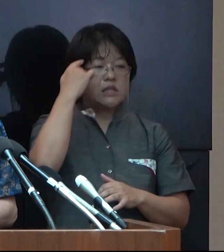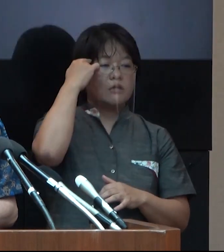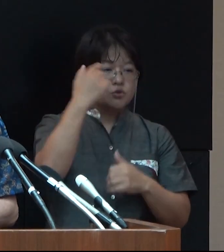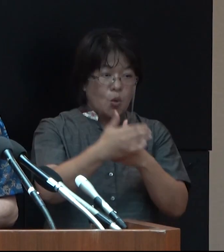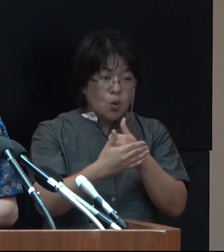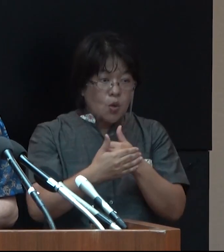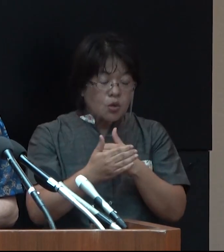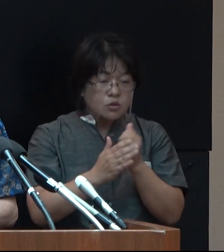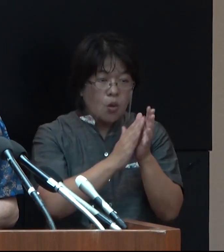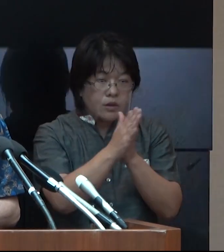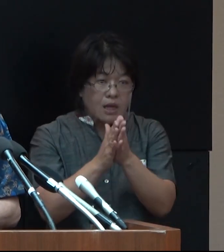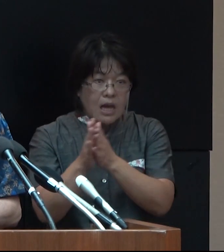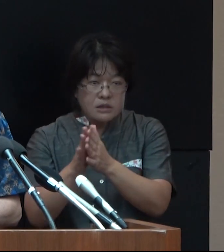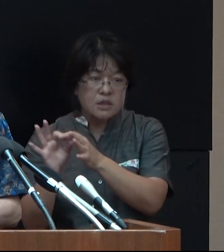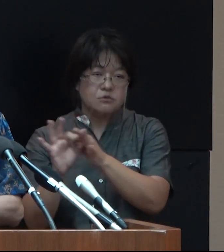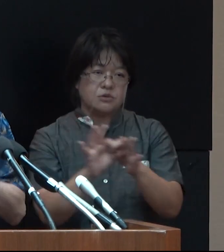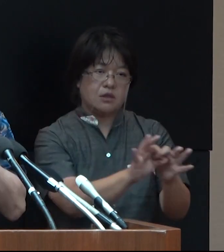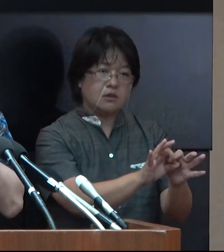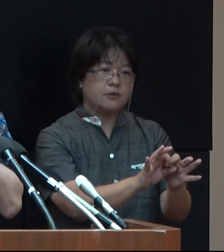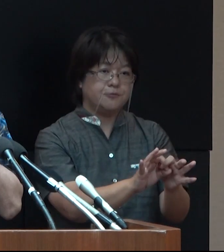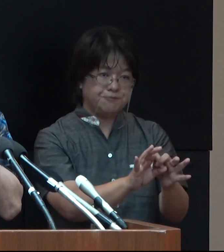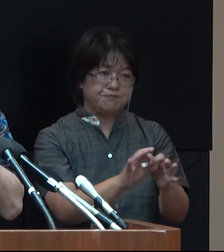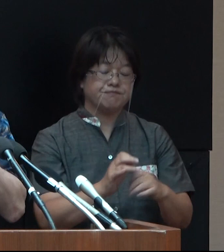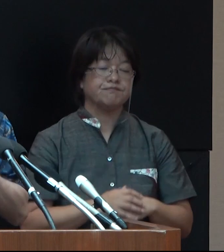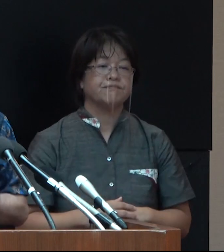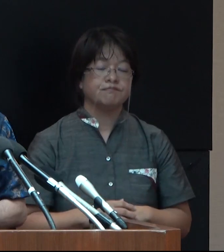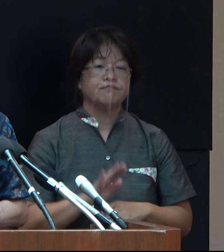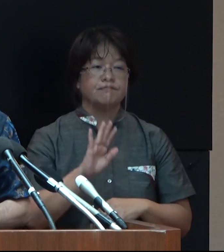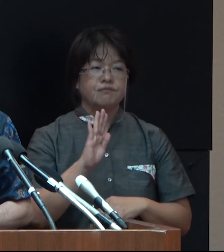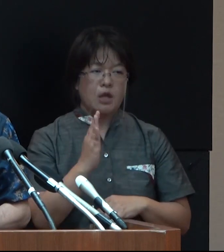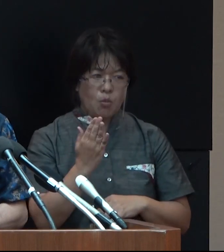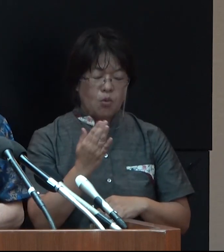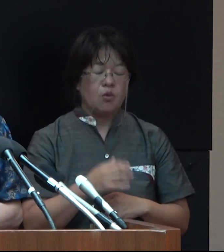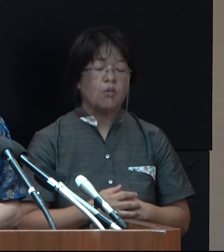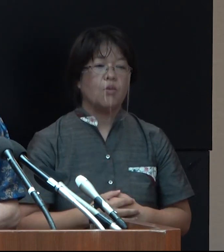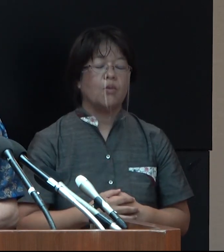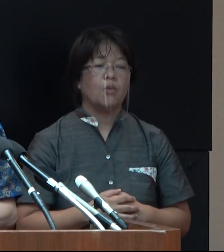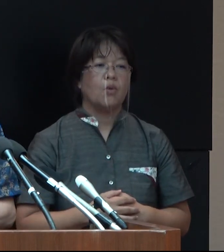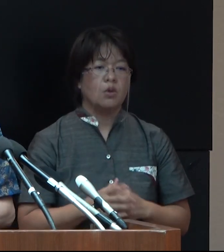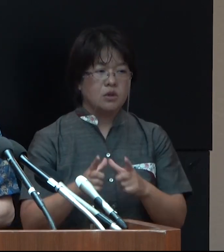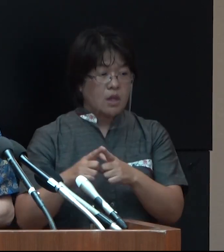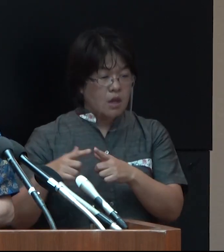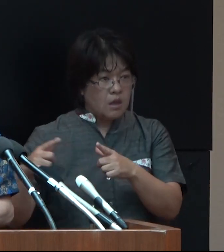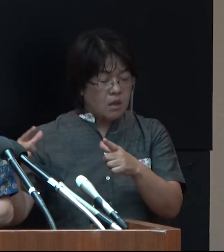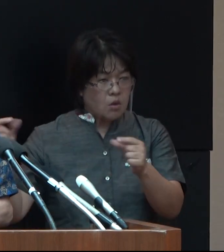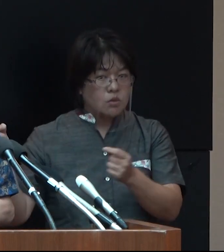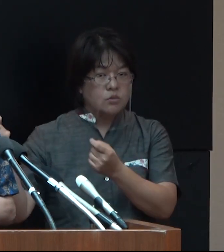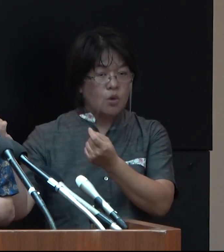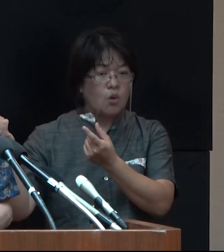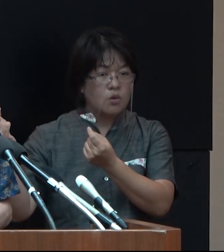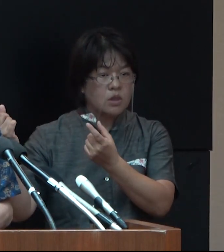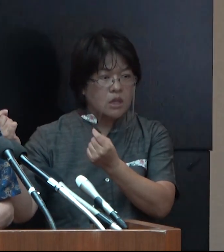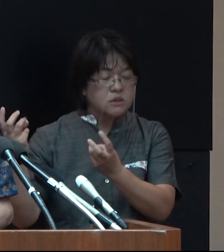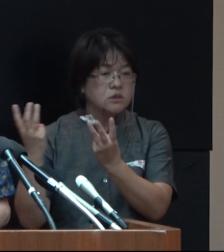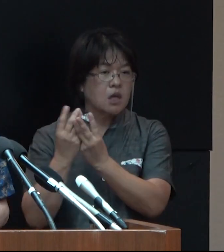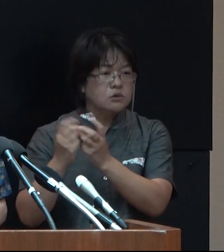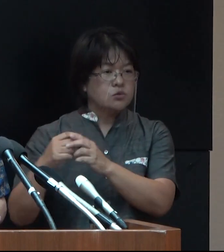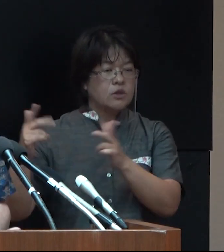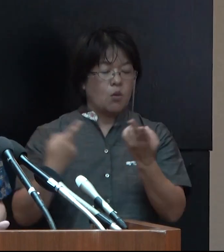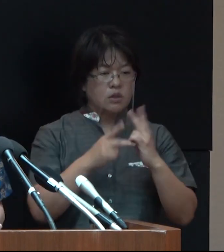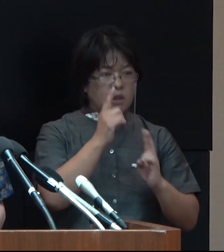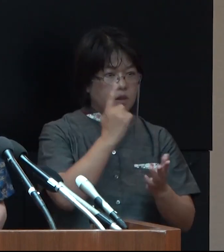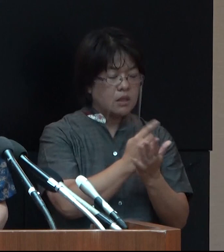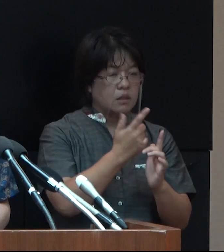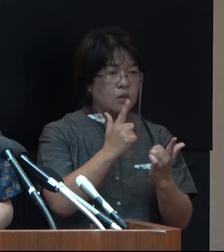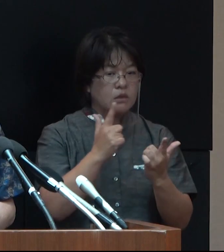ていただいてきております。ですが結果的には全国も感染の拡大が広がっている。沖縄だけではなく